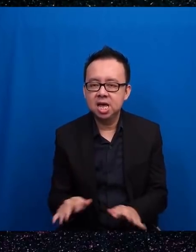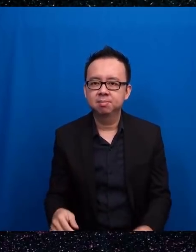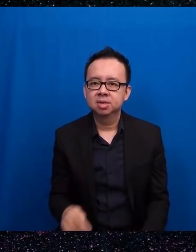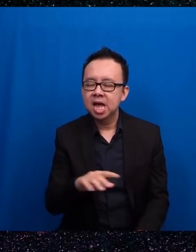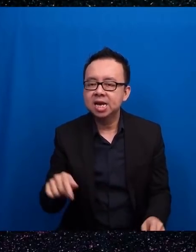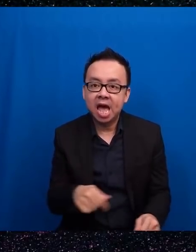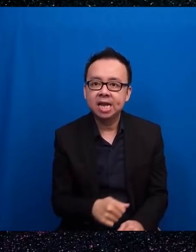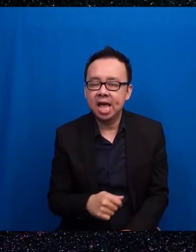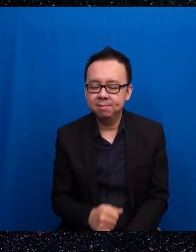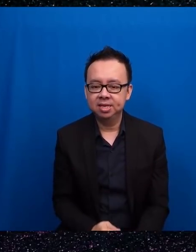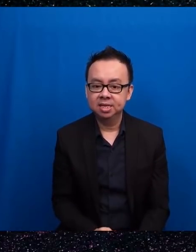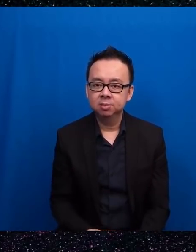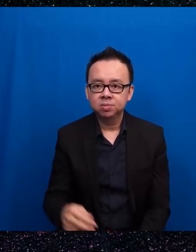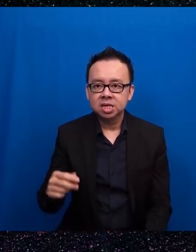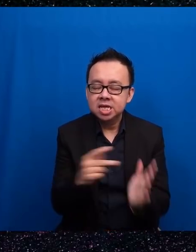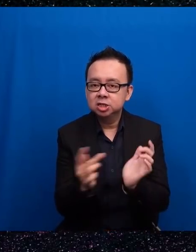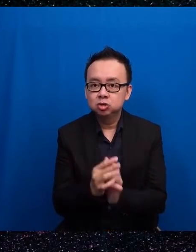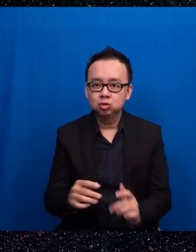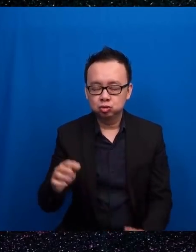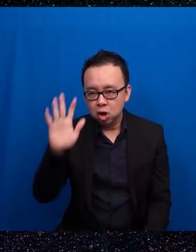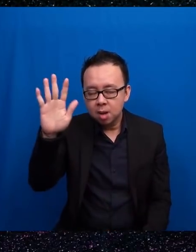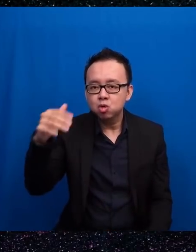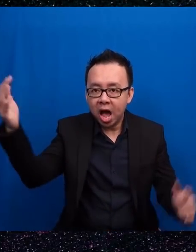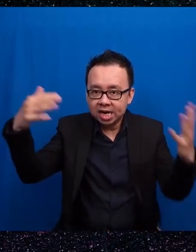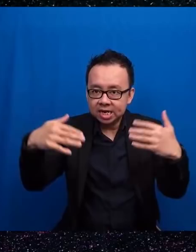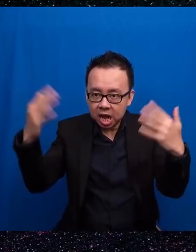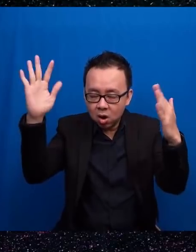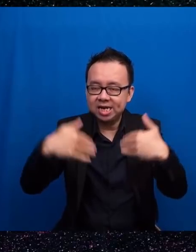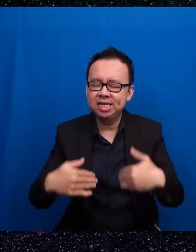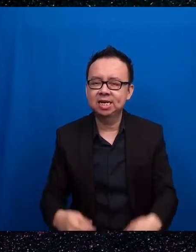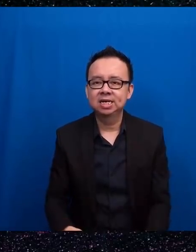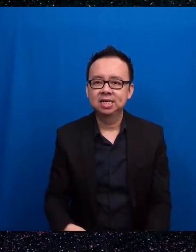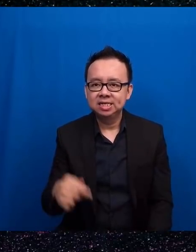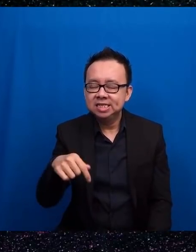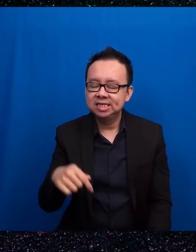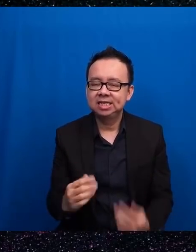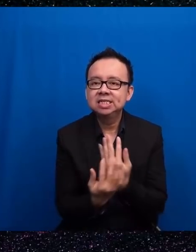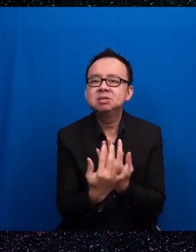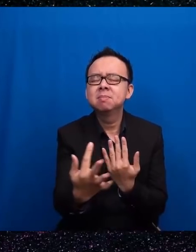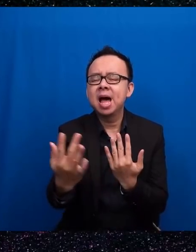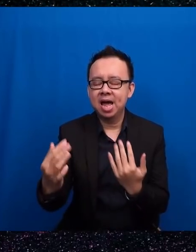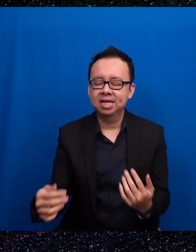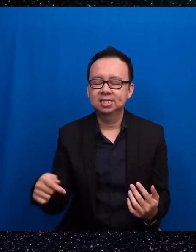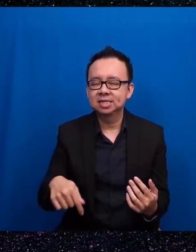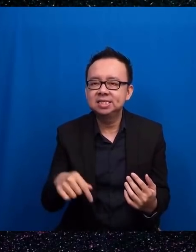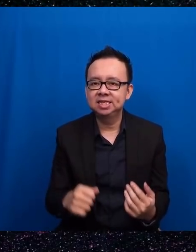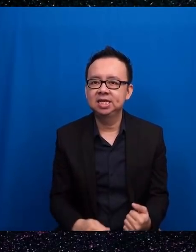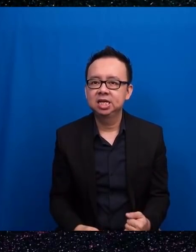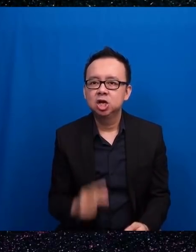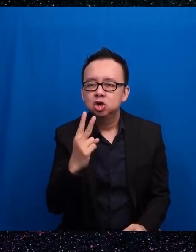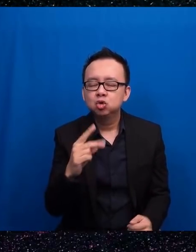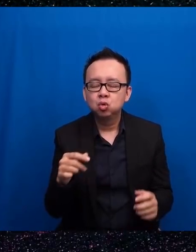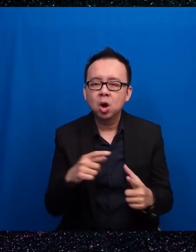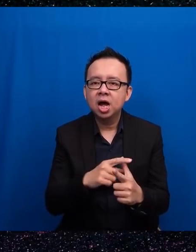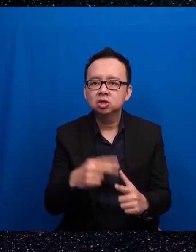keadaan kami. Yesus, Engkau hadir di mana kami berada. Setiap jemaat yang Kau temukan, 2-3